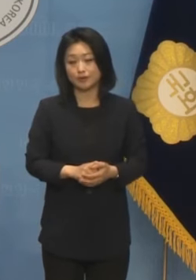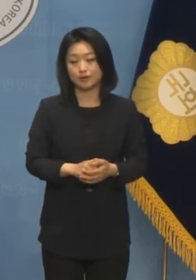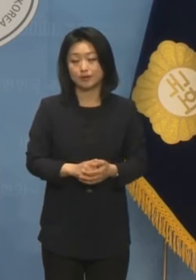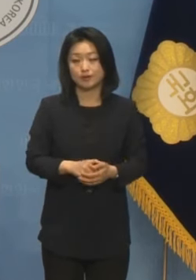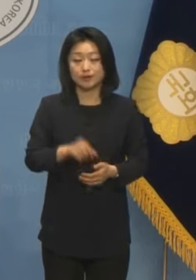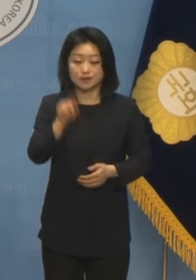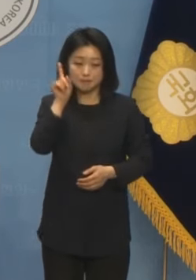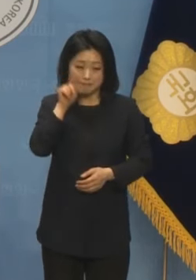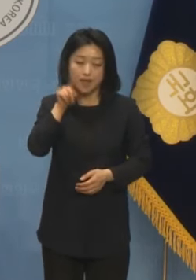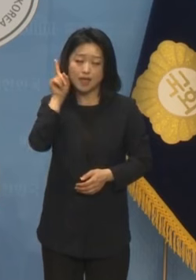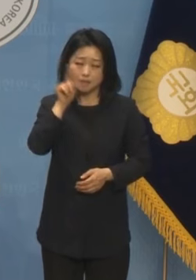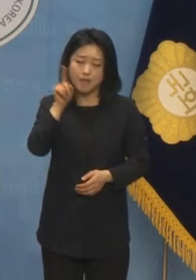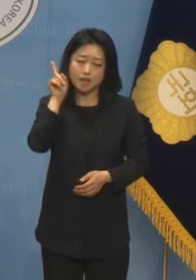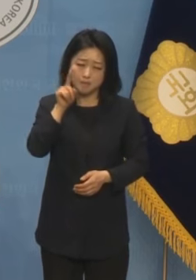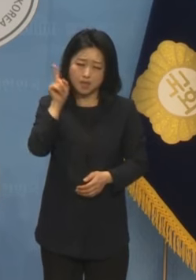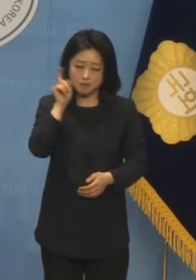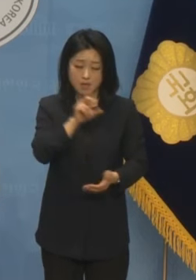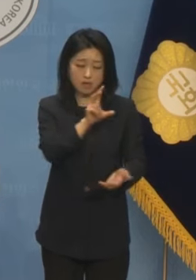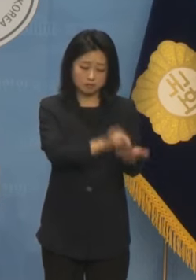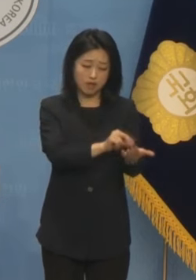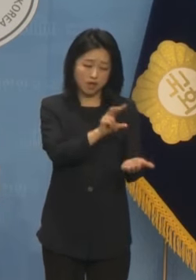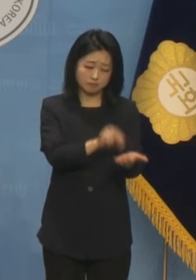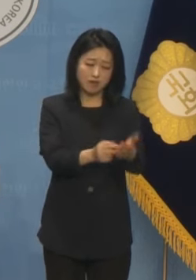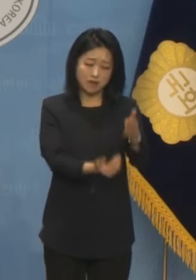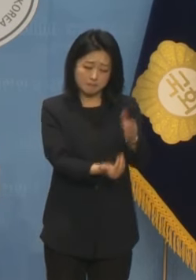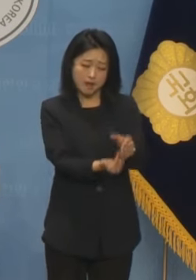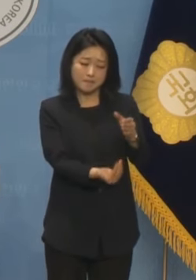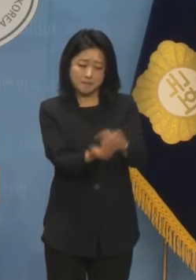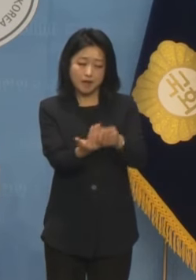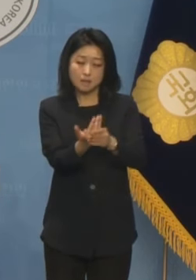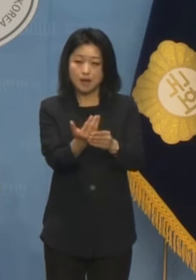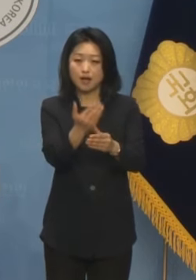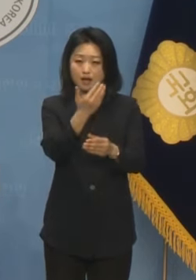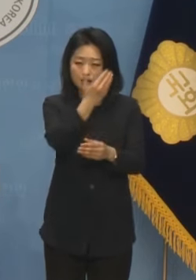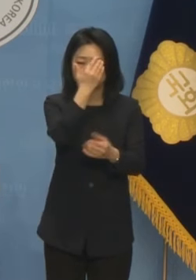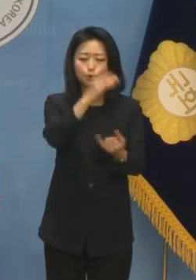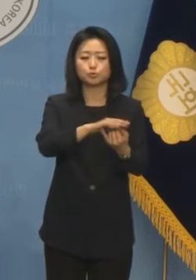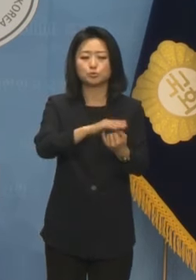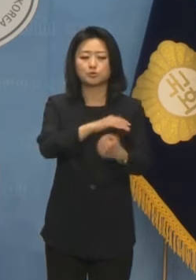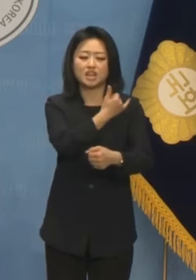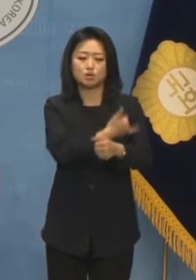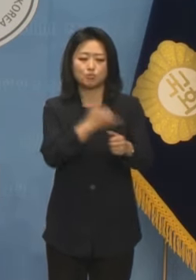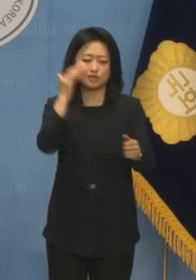매일매일 다양한 사례로 청소년의 인권 침해 사례를 마주하고 있습니다.